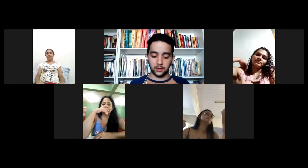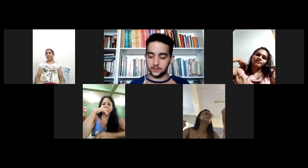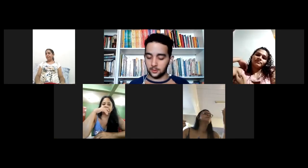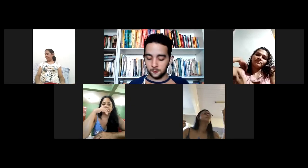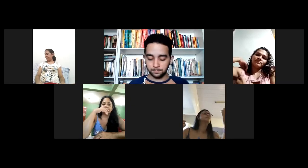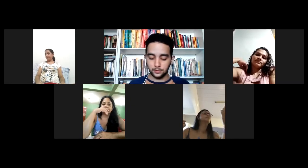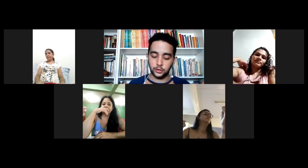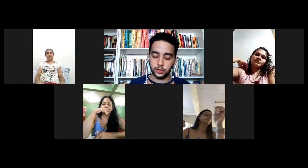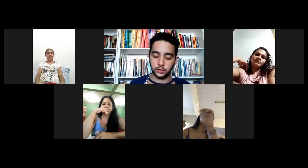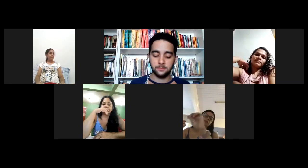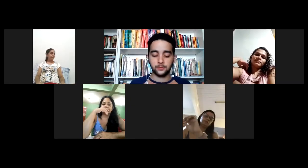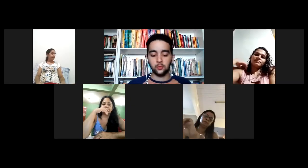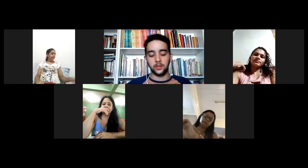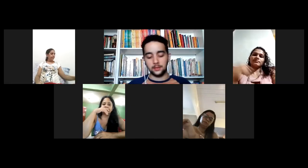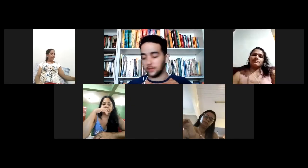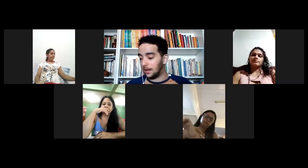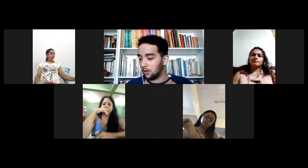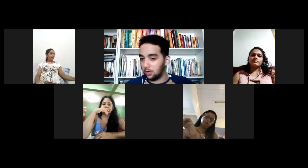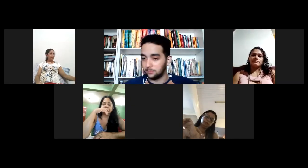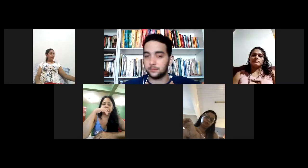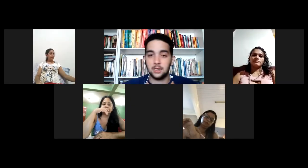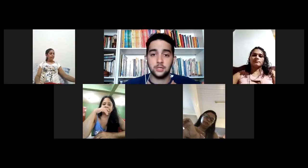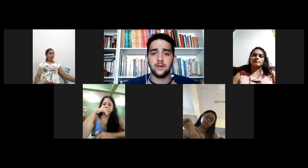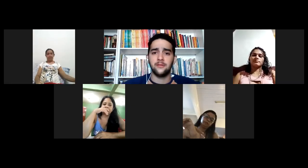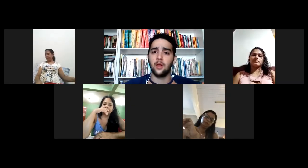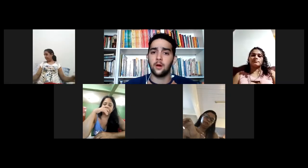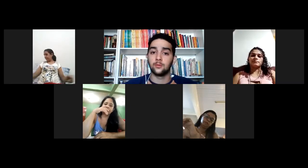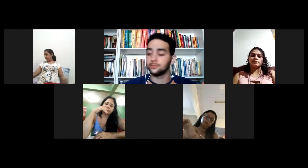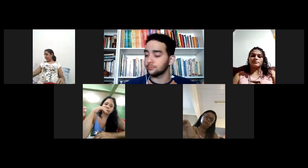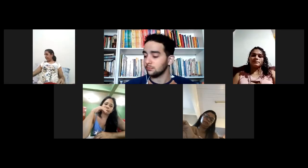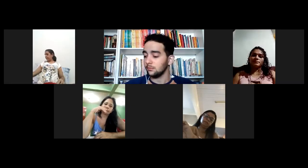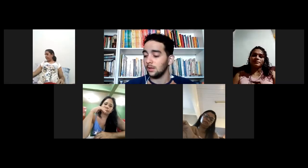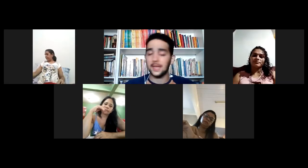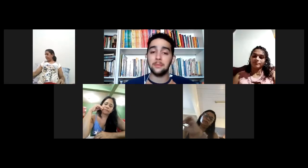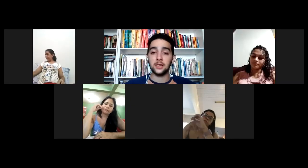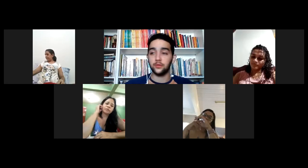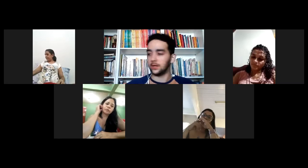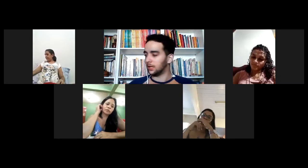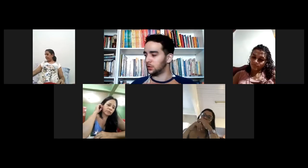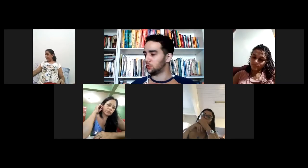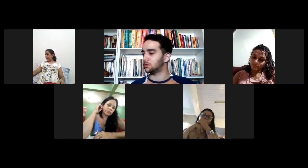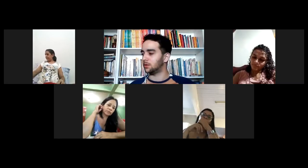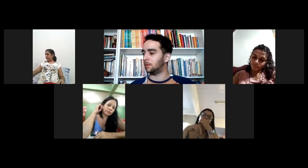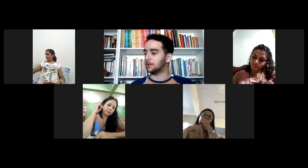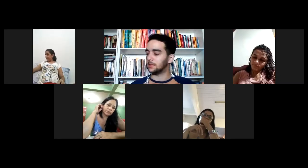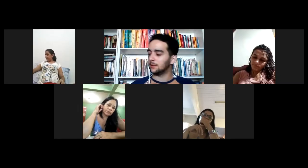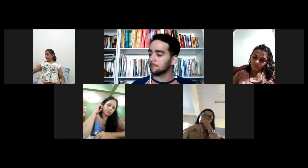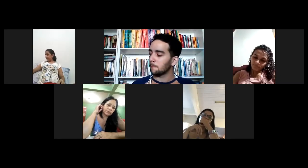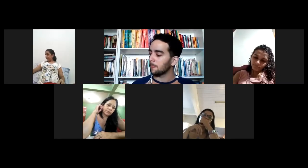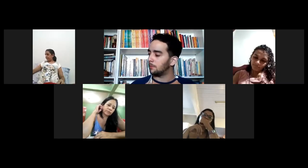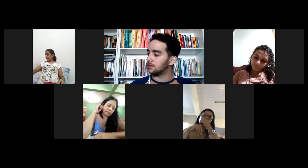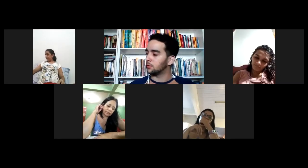Pronto, revisão de comida. Agora, a gente vai ver logo, terminar de ver, né? Que a gente começou na aula